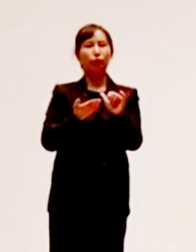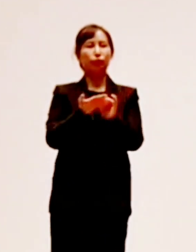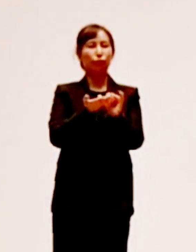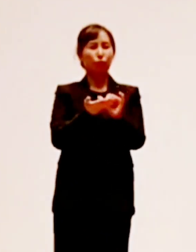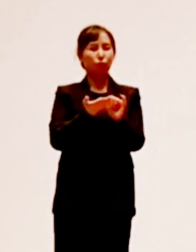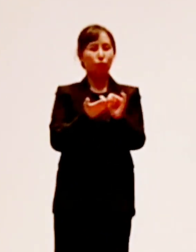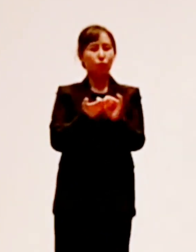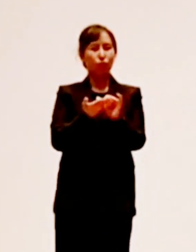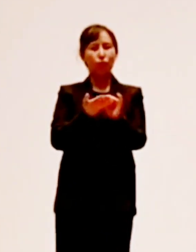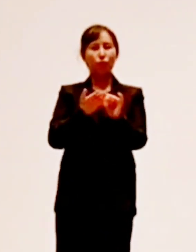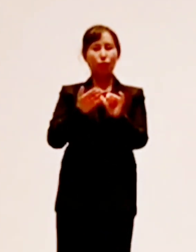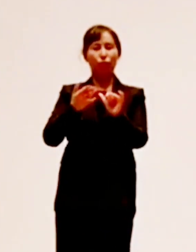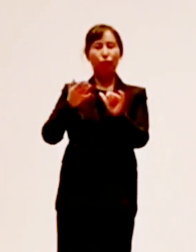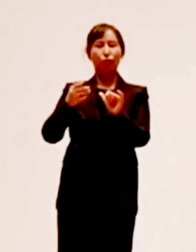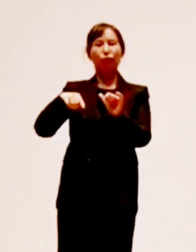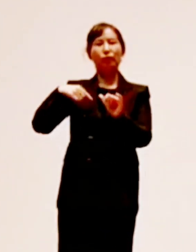다음이네요.